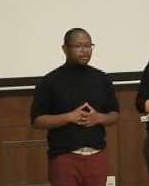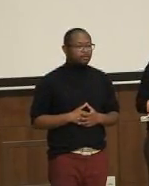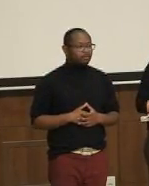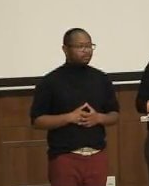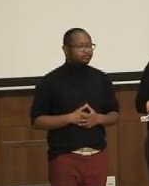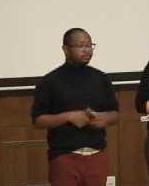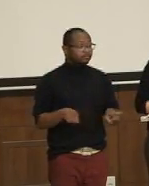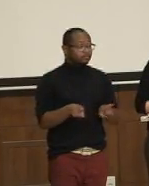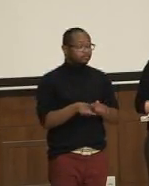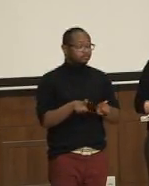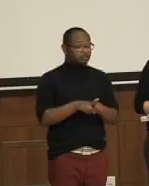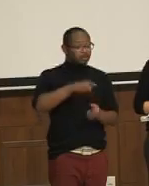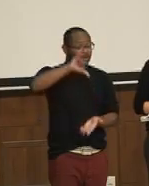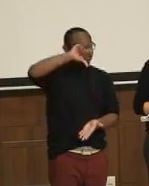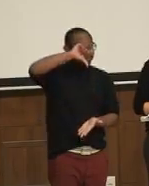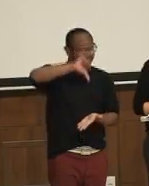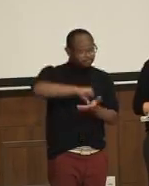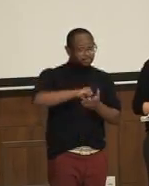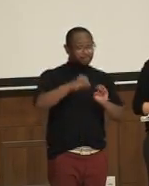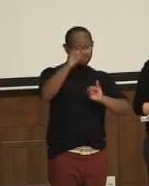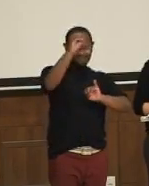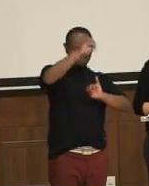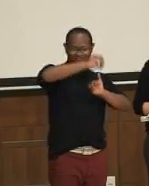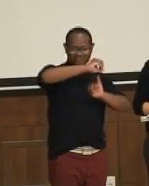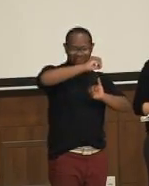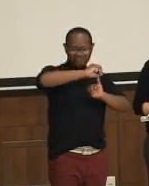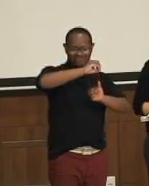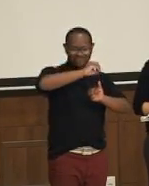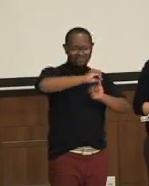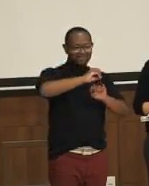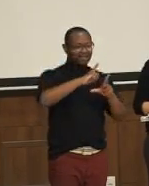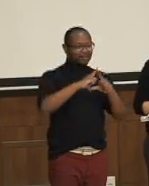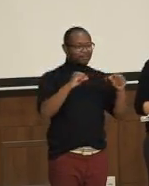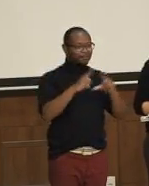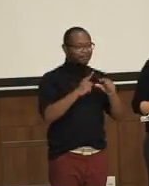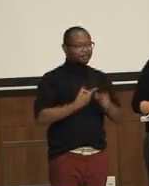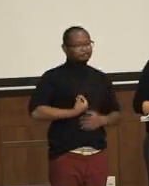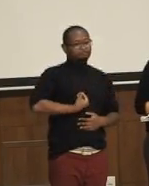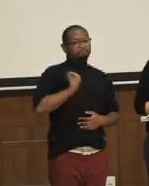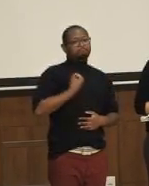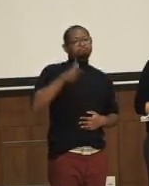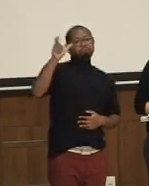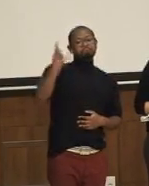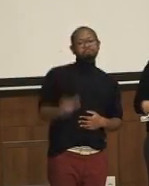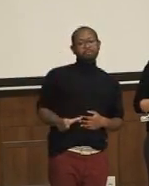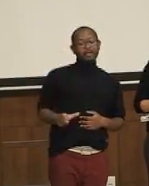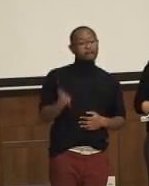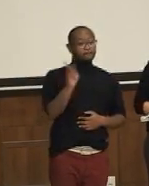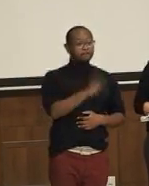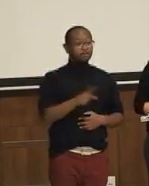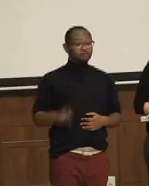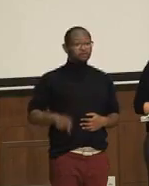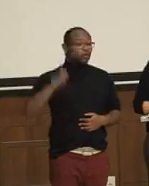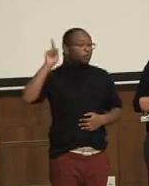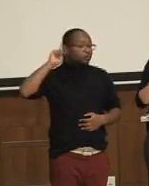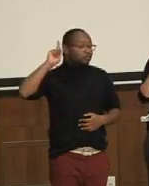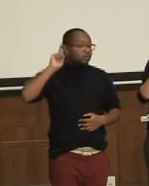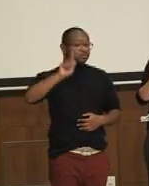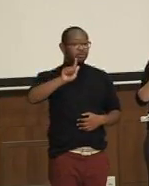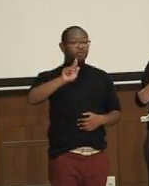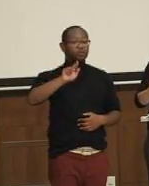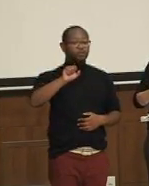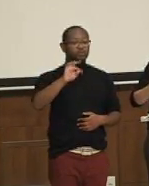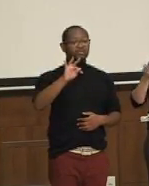Ao Campus Brasília, na presença, na pessoa do professor Gustavo. Obrigada, professor, pelo auditório,